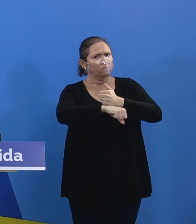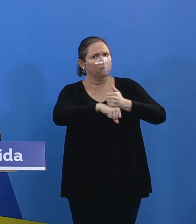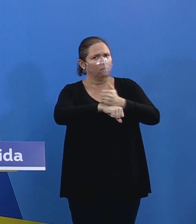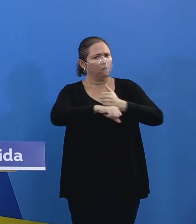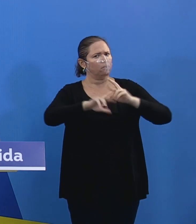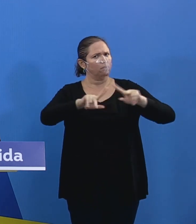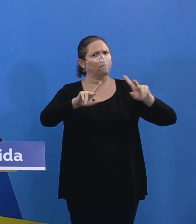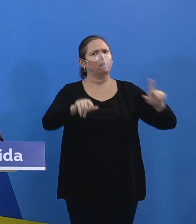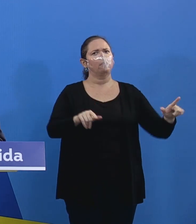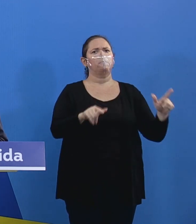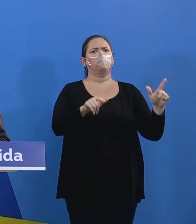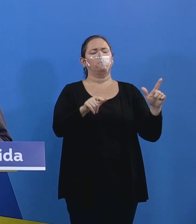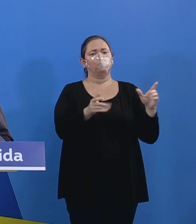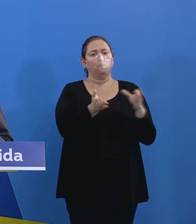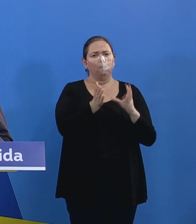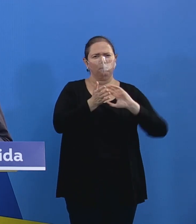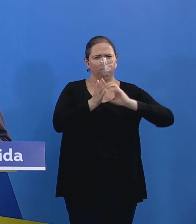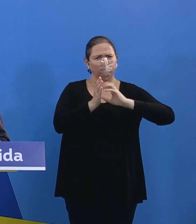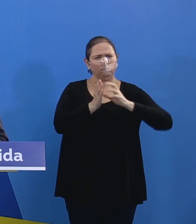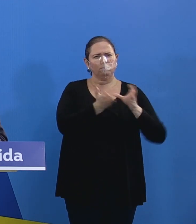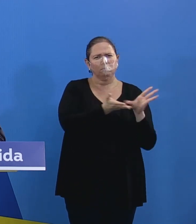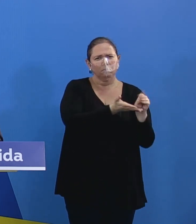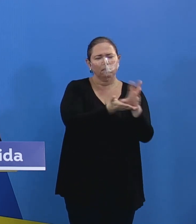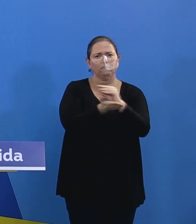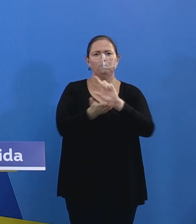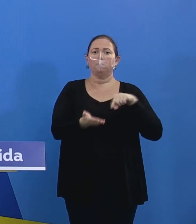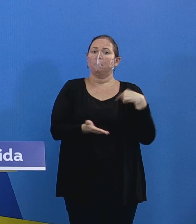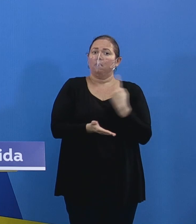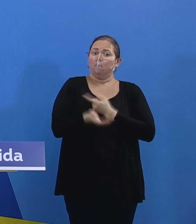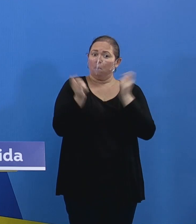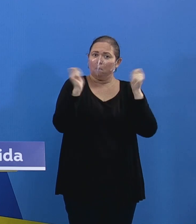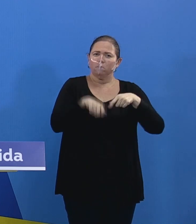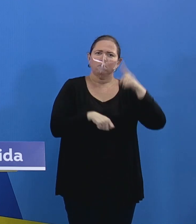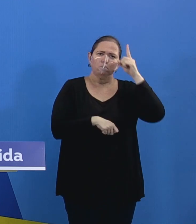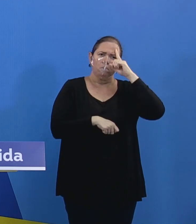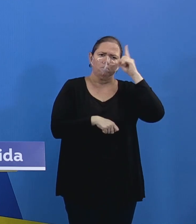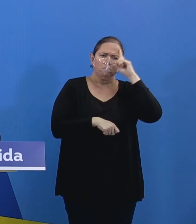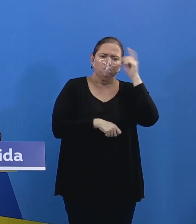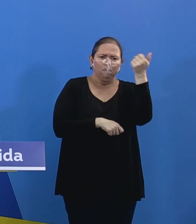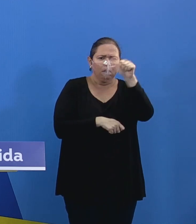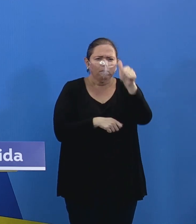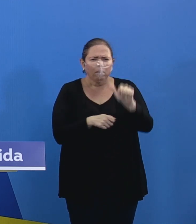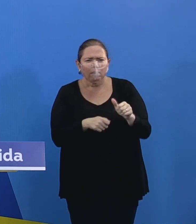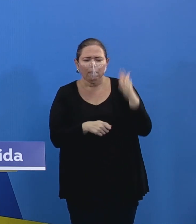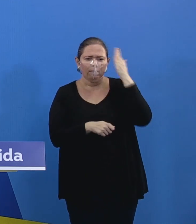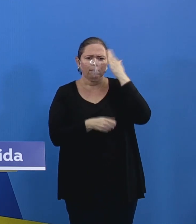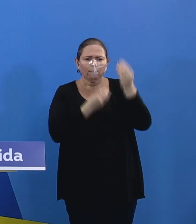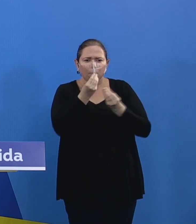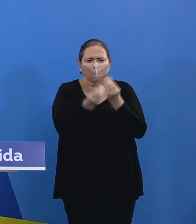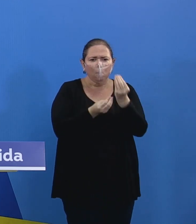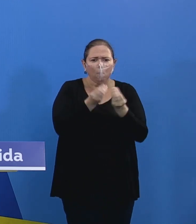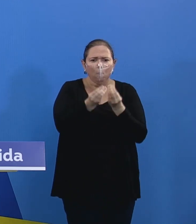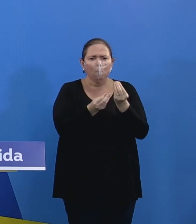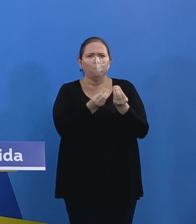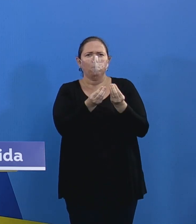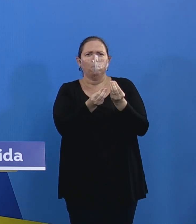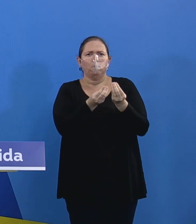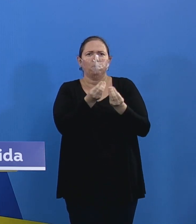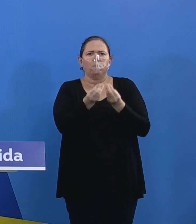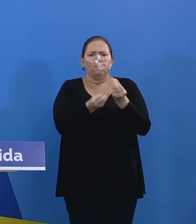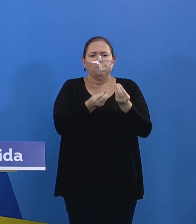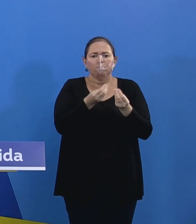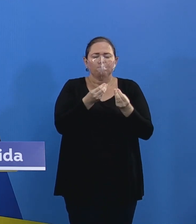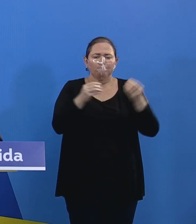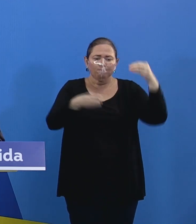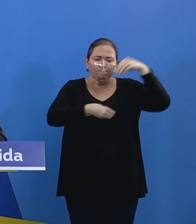agregando várias bases de dados para que a gente possa olhar todos os dias para essas bases de dados, entender a dinâmica da